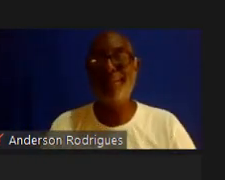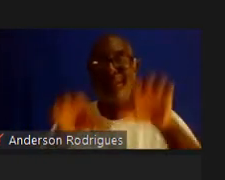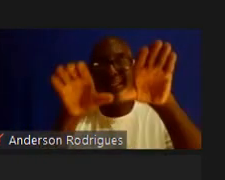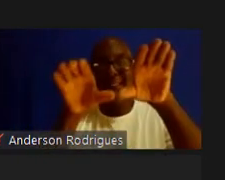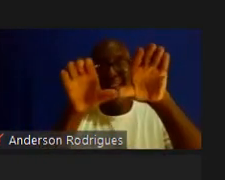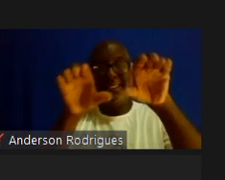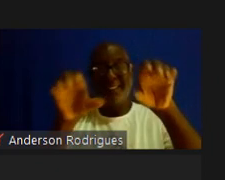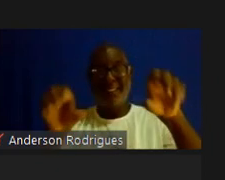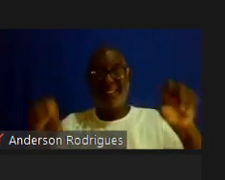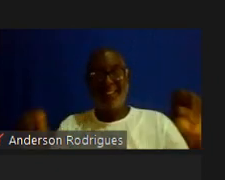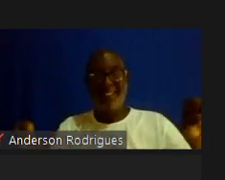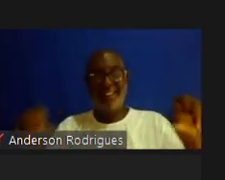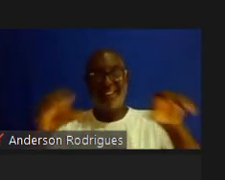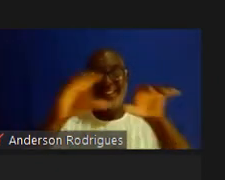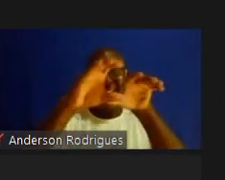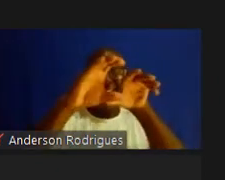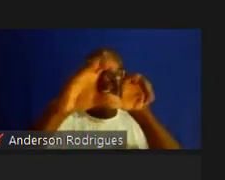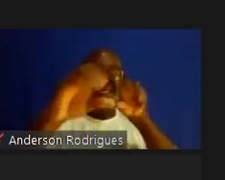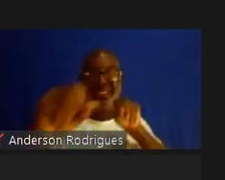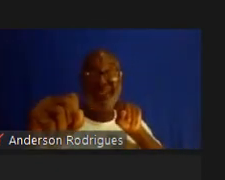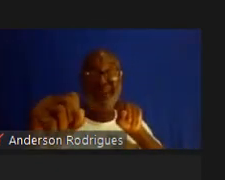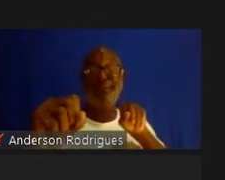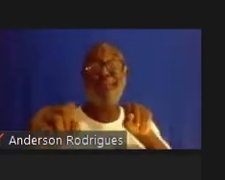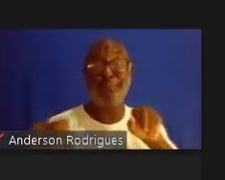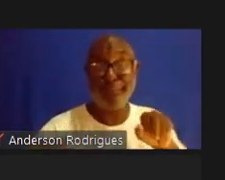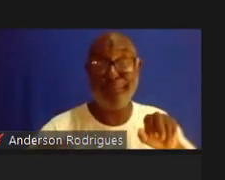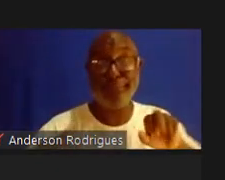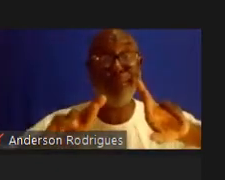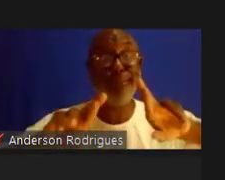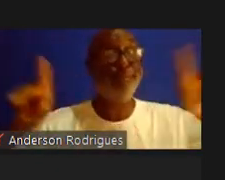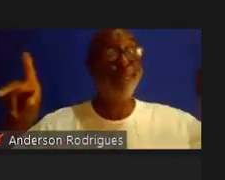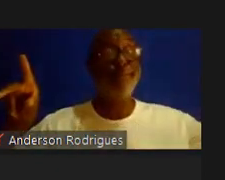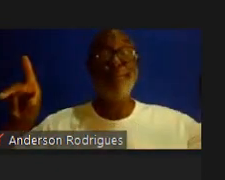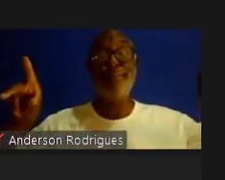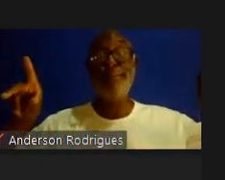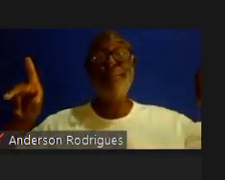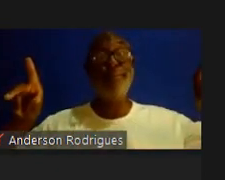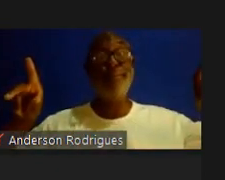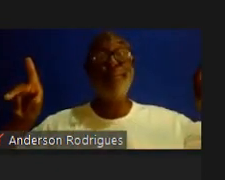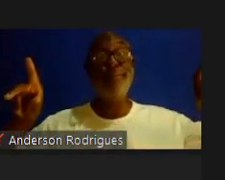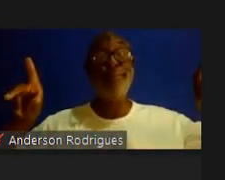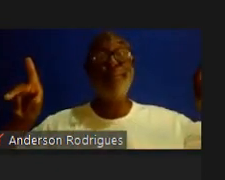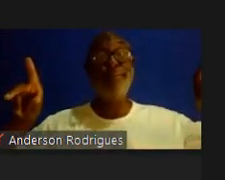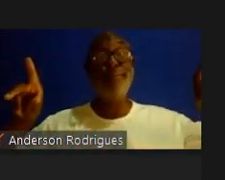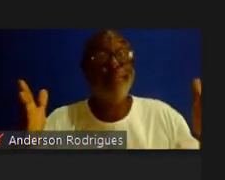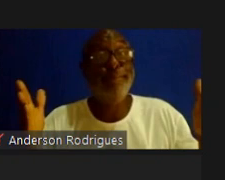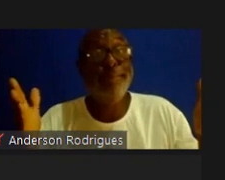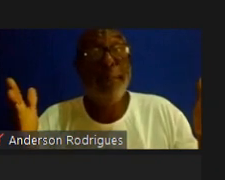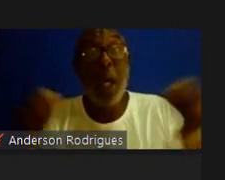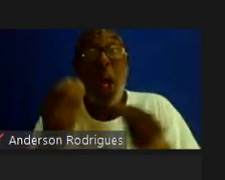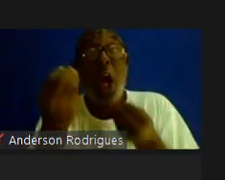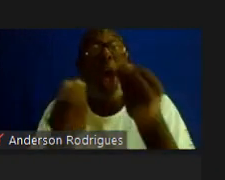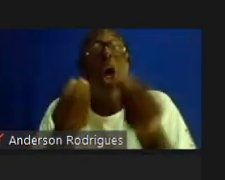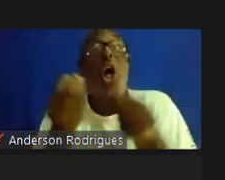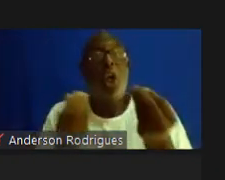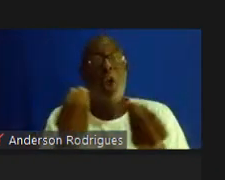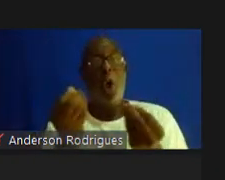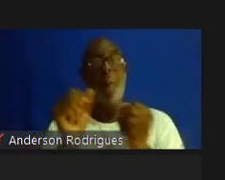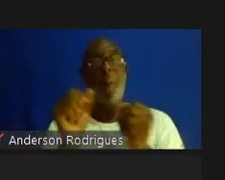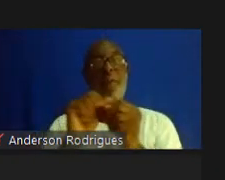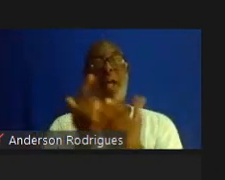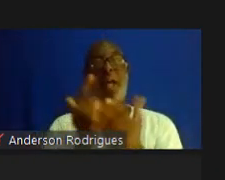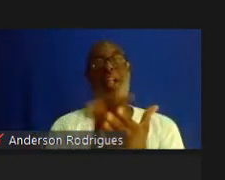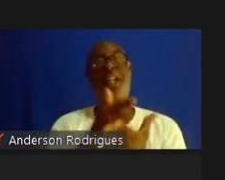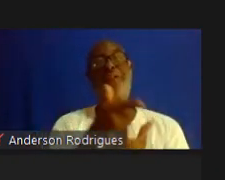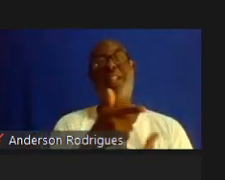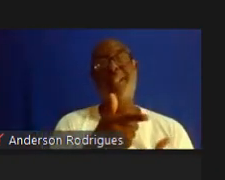por exemplo, lá em Belém, nós temos este outro sinal. Vocês percebem que são